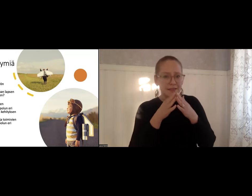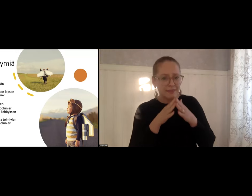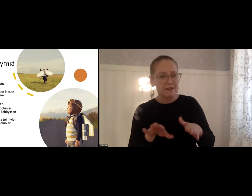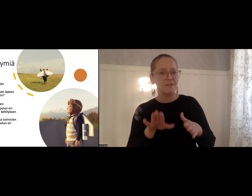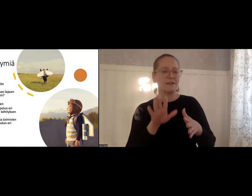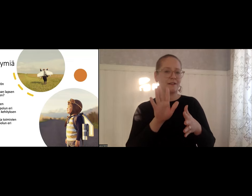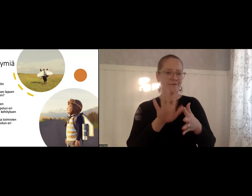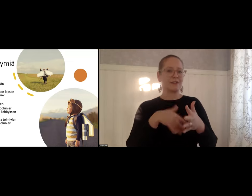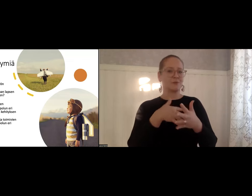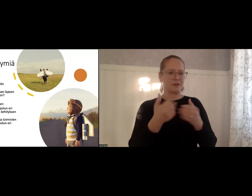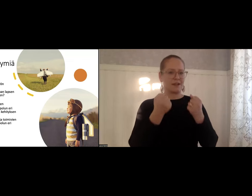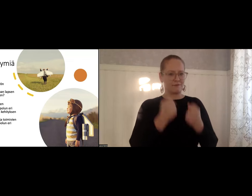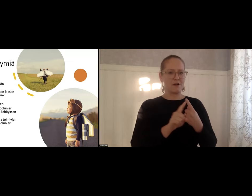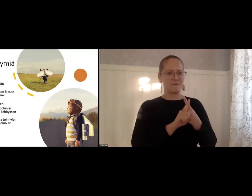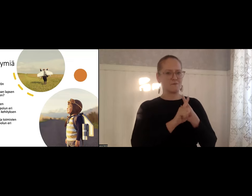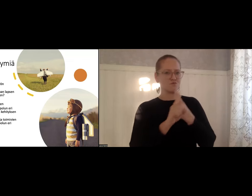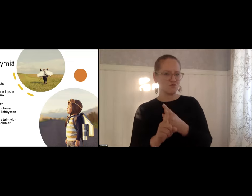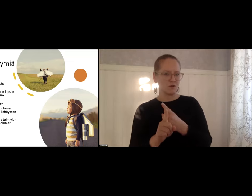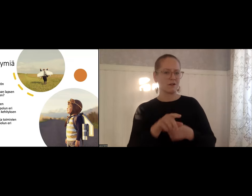tärkeimmät kehityskohteet.